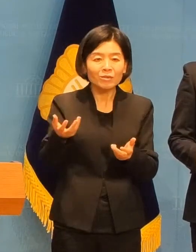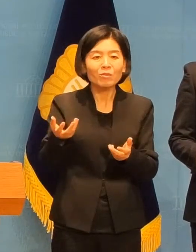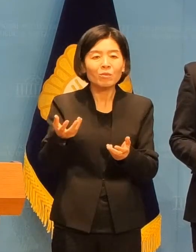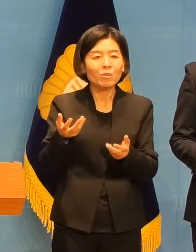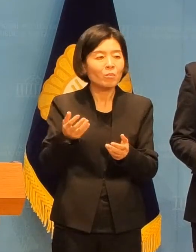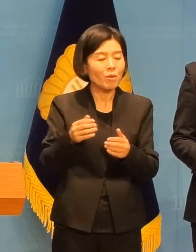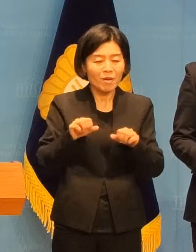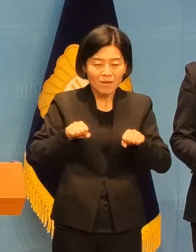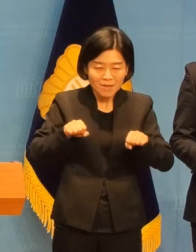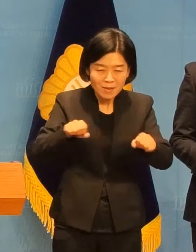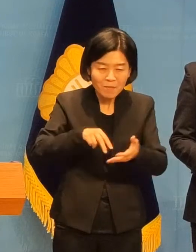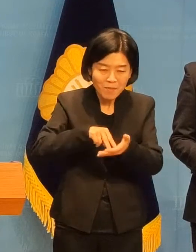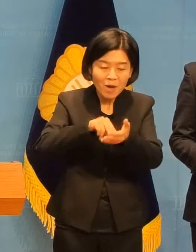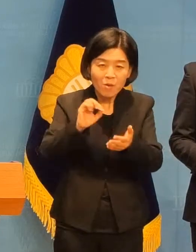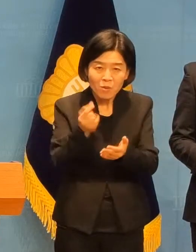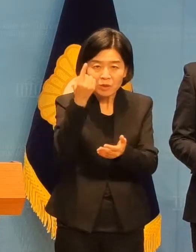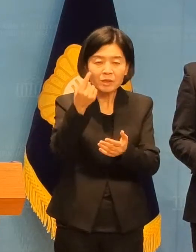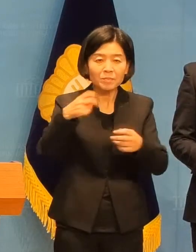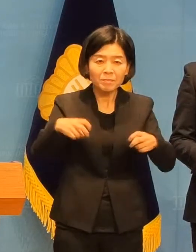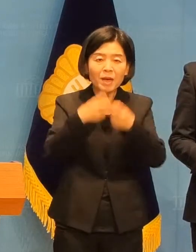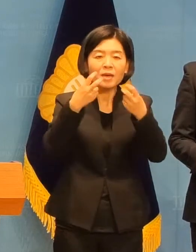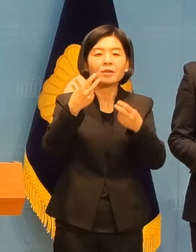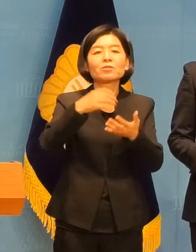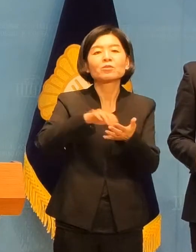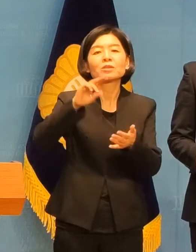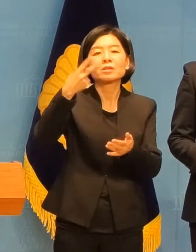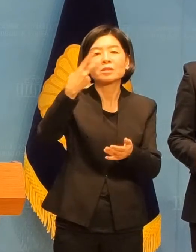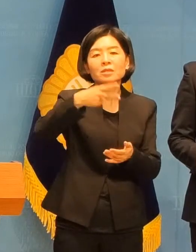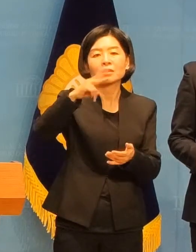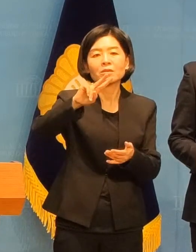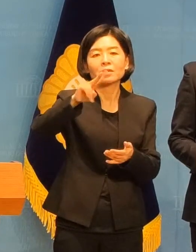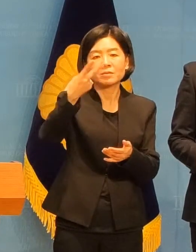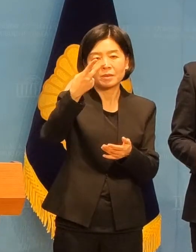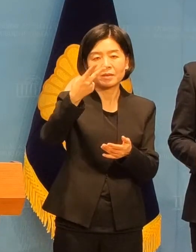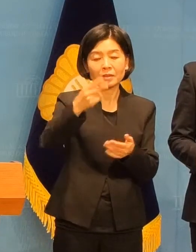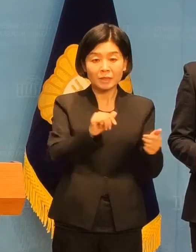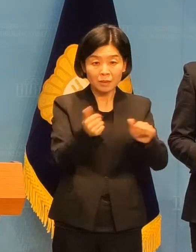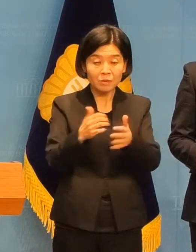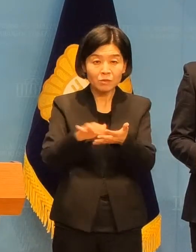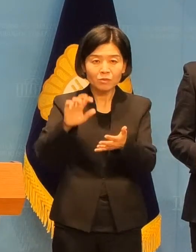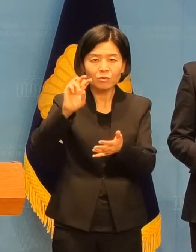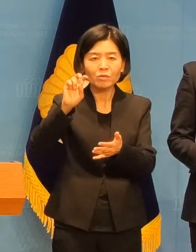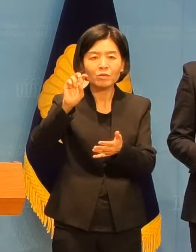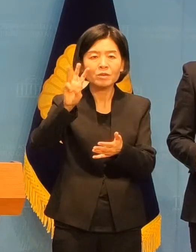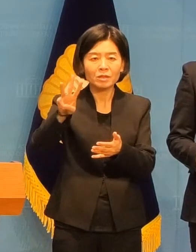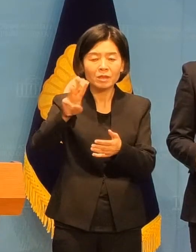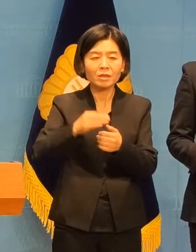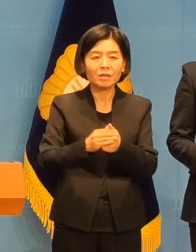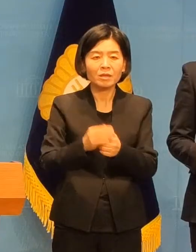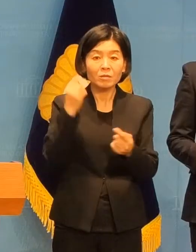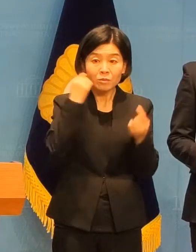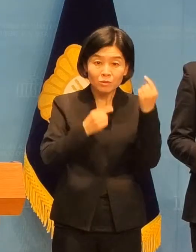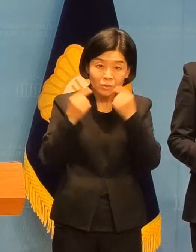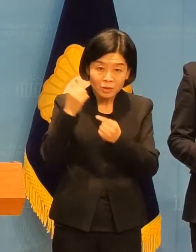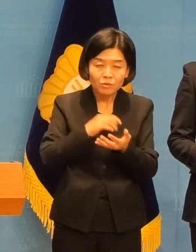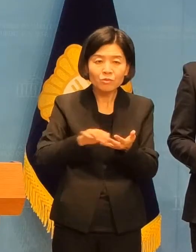교통사고는 2,200여 건, 사망자만 23명,